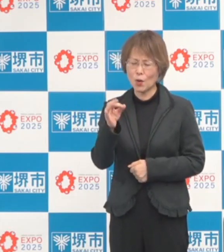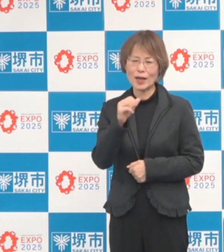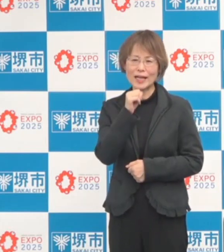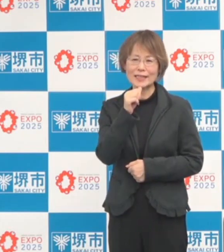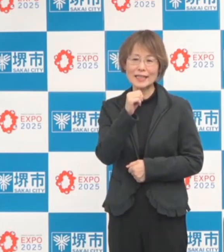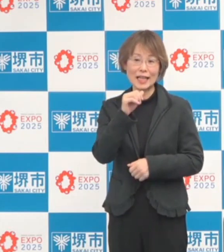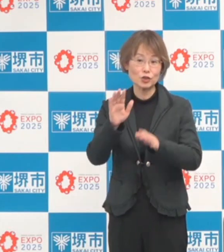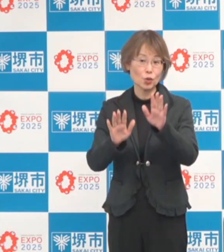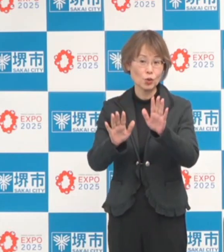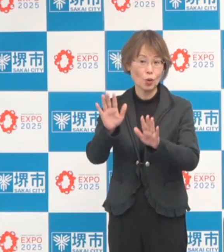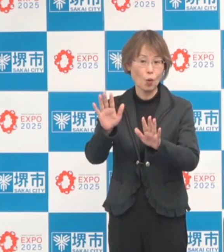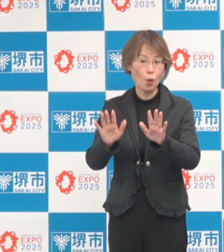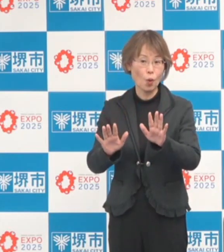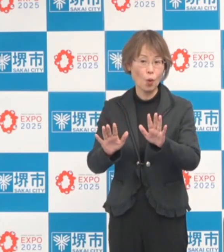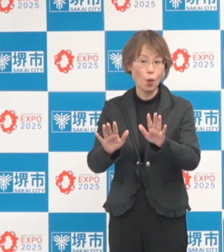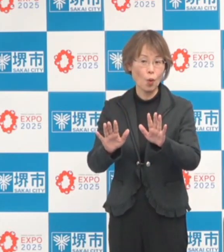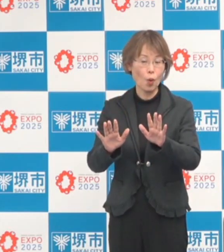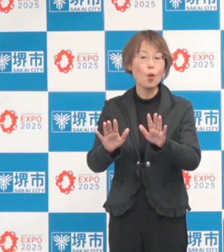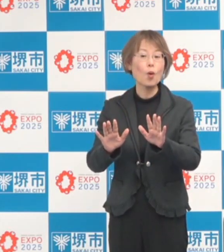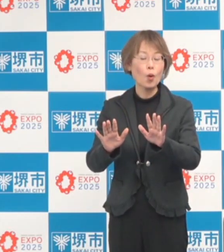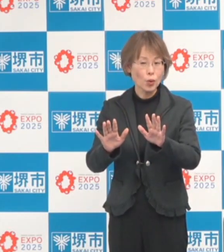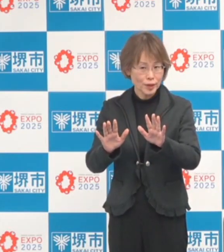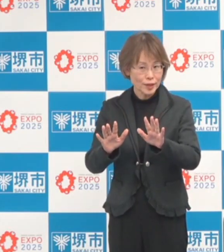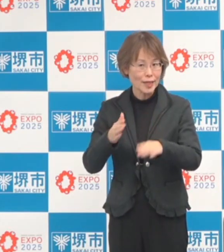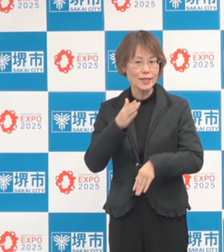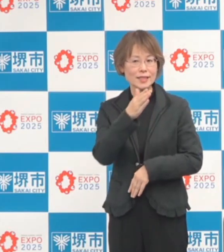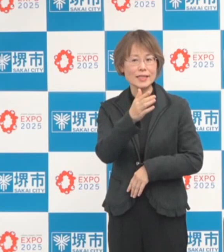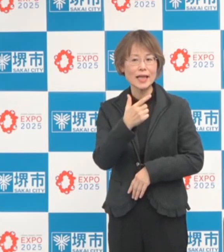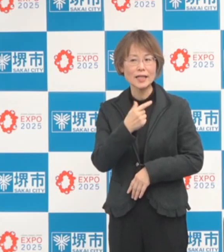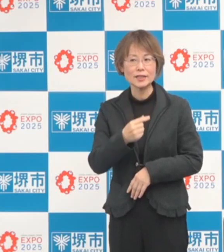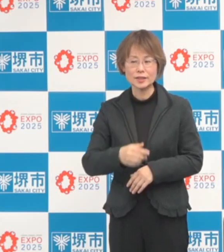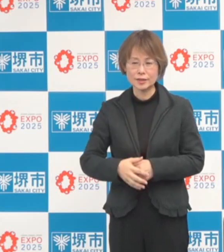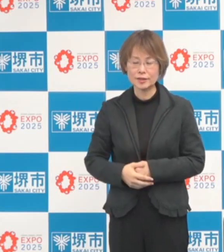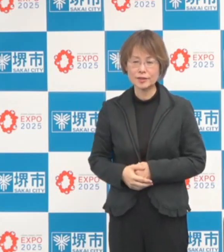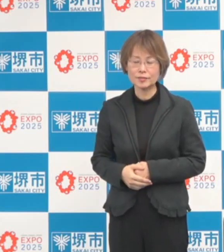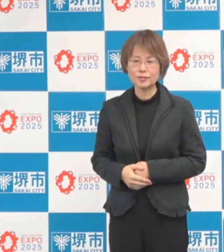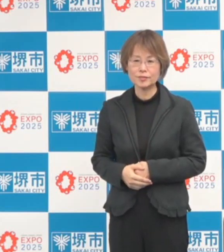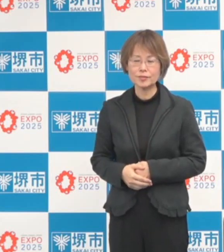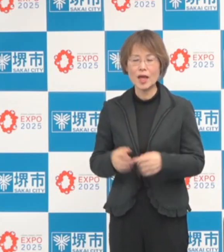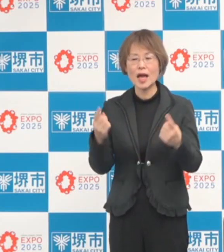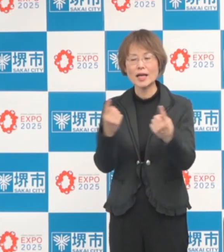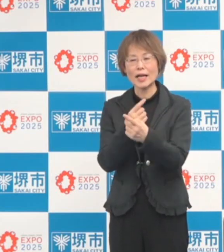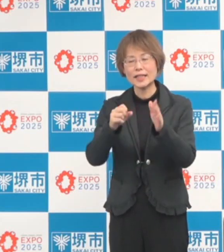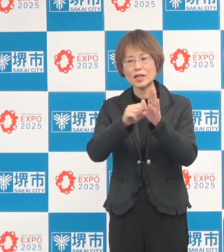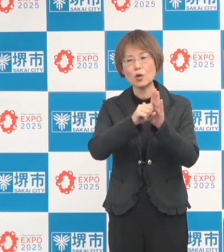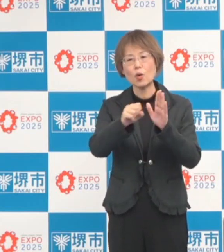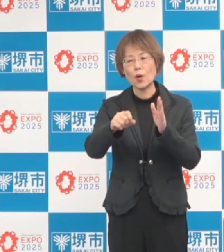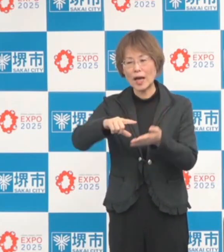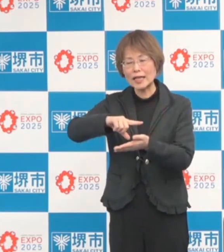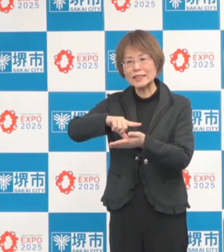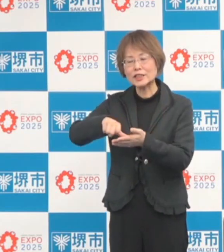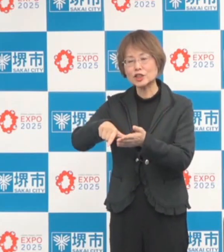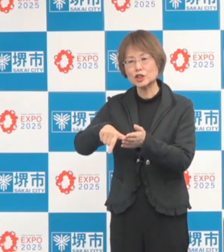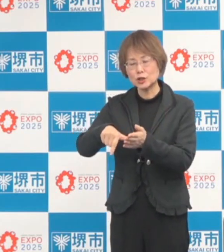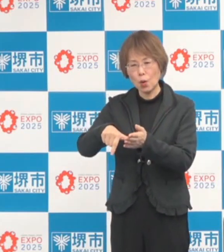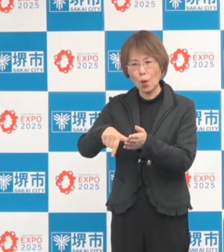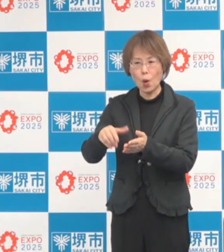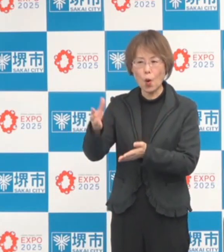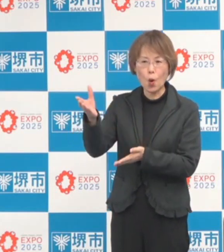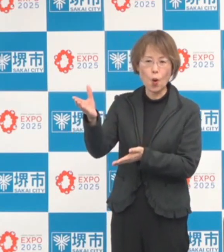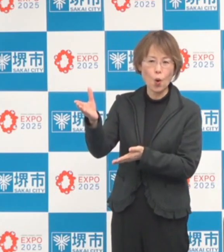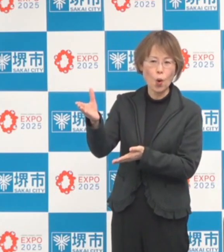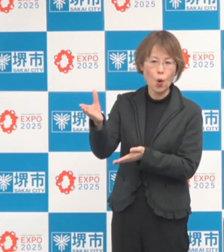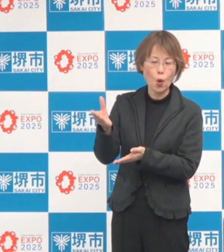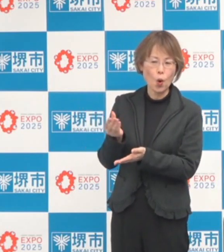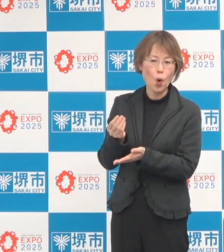況だという認識の上 です、ね、お伺いしたいのはですね、改善効果は結局地方交付税だと、つま